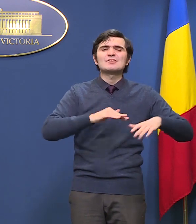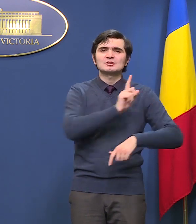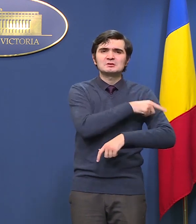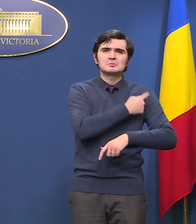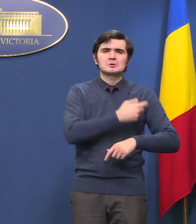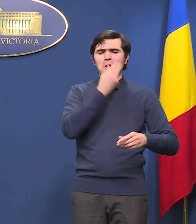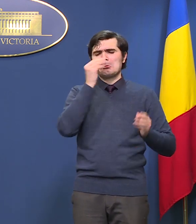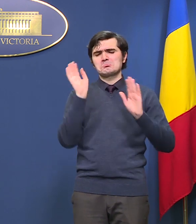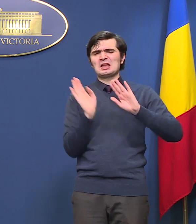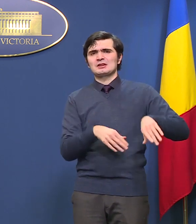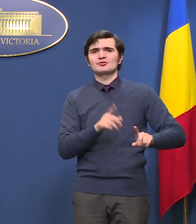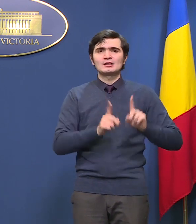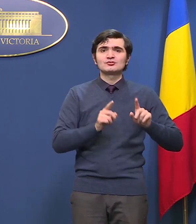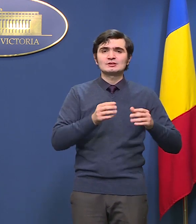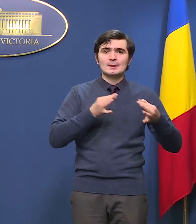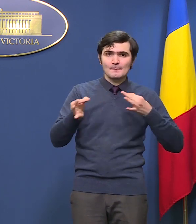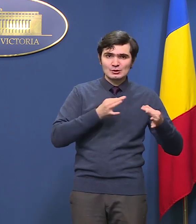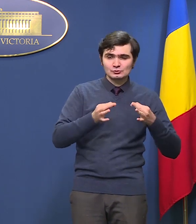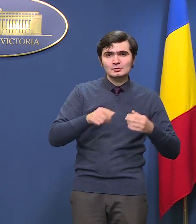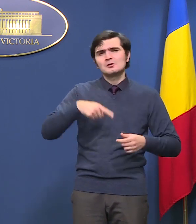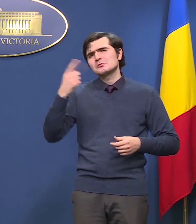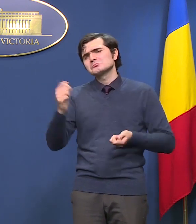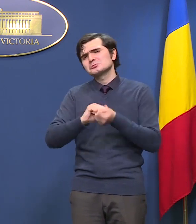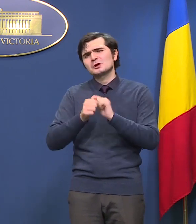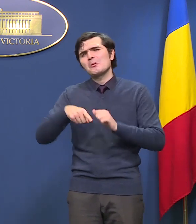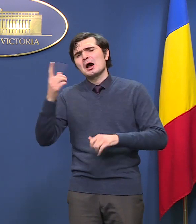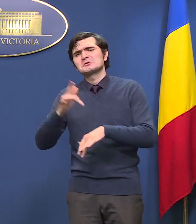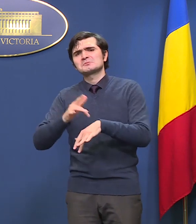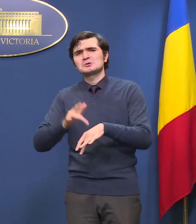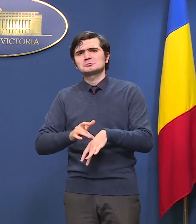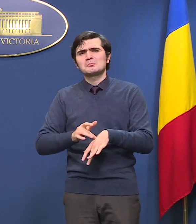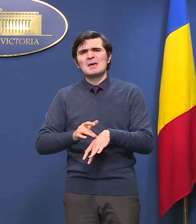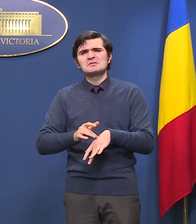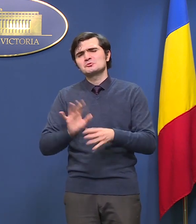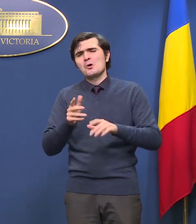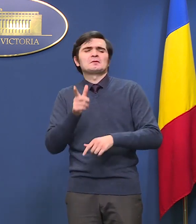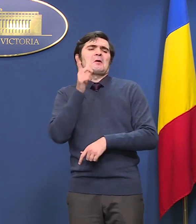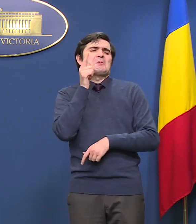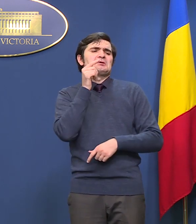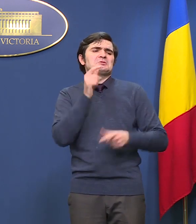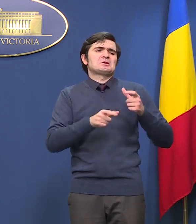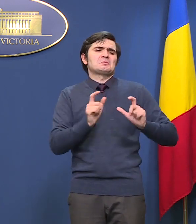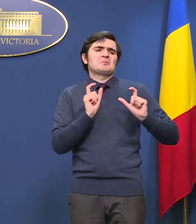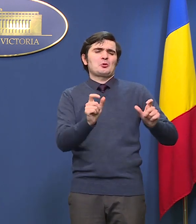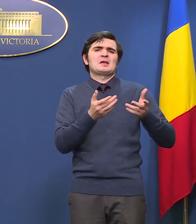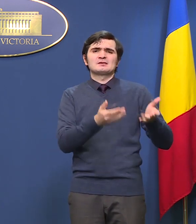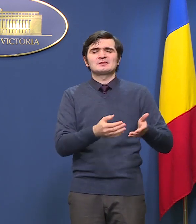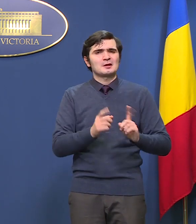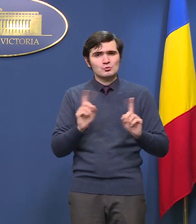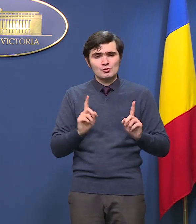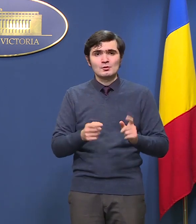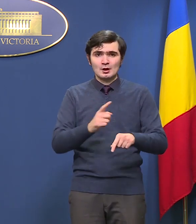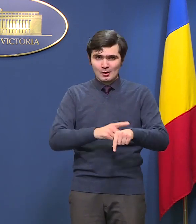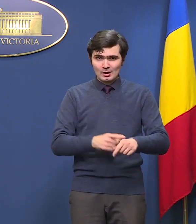altă parte, au fost unele cadre medicale care uneori au luat în derâdere măsurile astea de protecție. Ori la ora actuală, trebuie